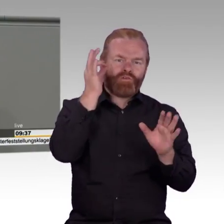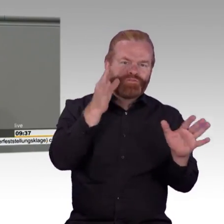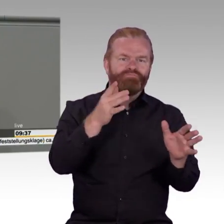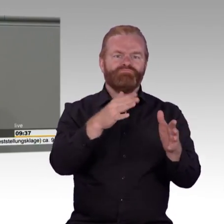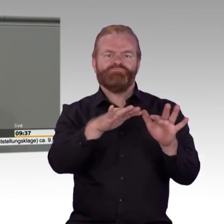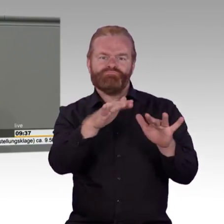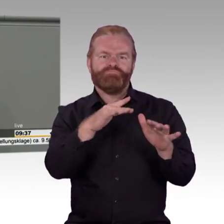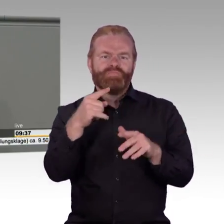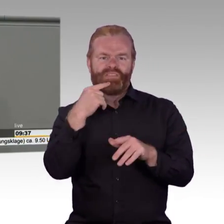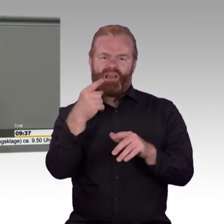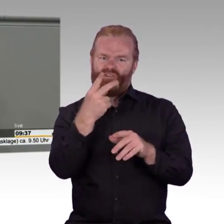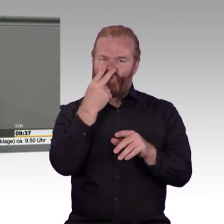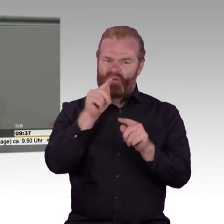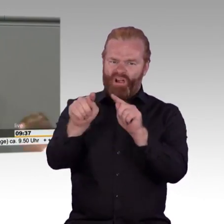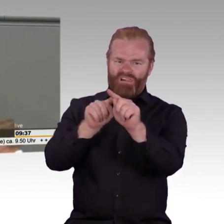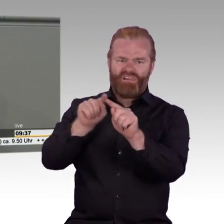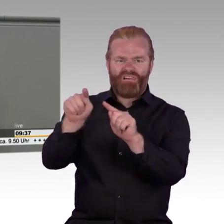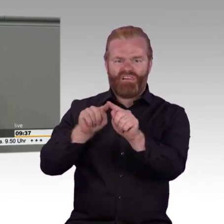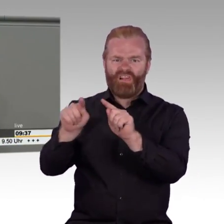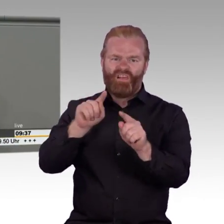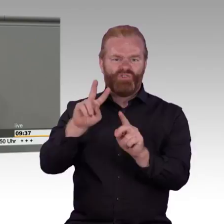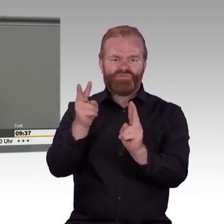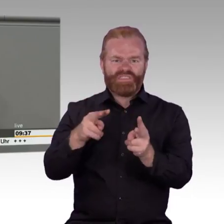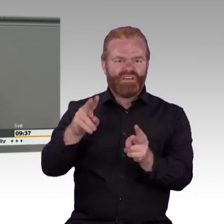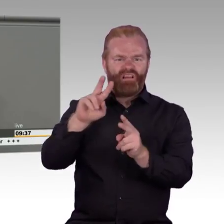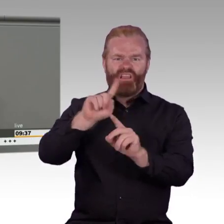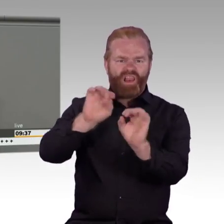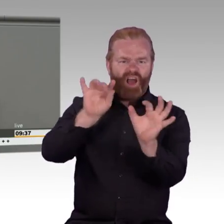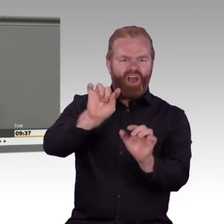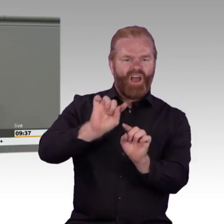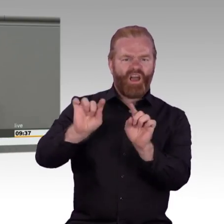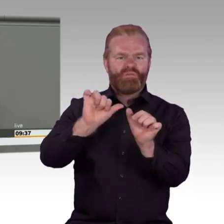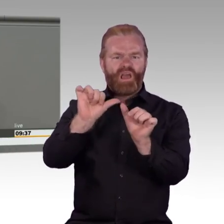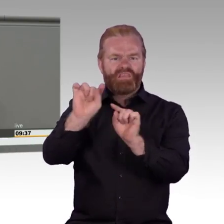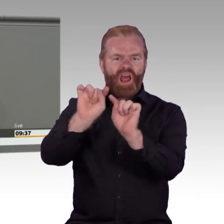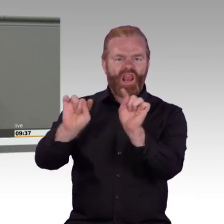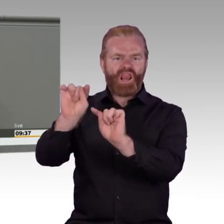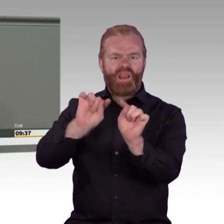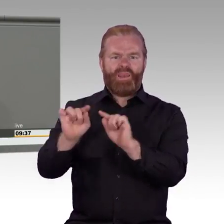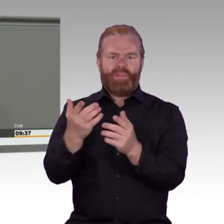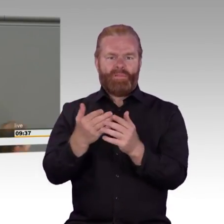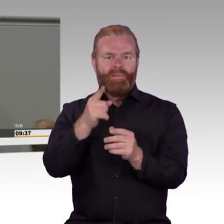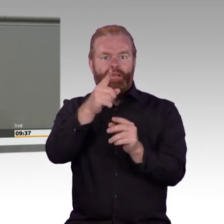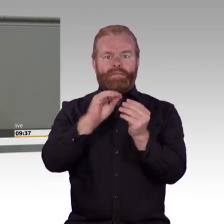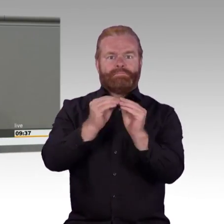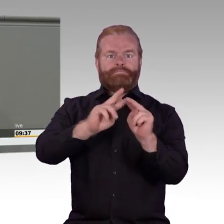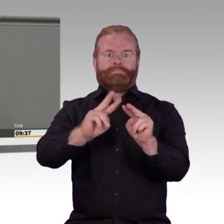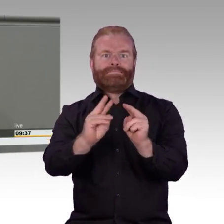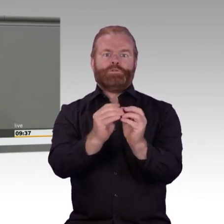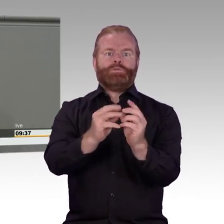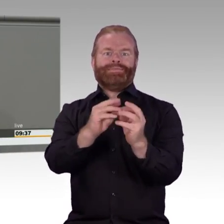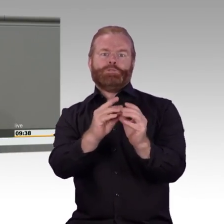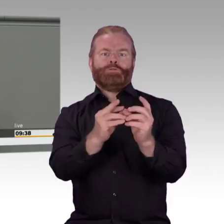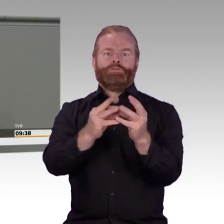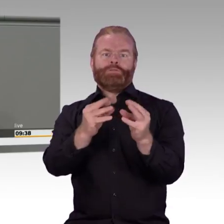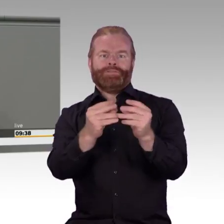ist der Mangel doch schon, dass die Musterfeststellungsklage quasi Teil eines großen Deals ist. Man kann sich des Eindrucks nicht erwehren, dass